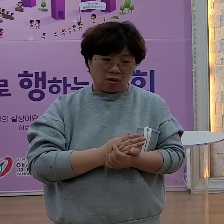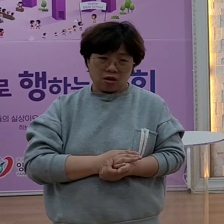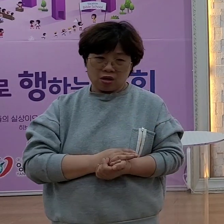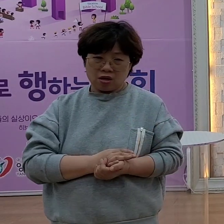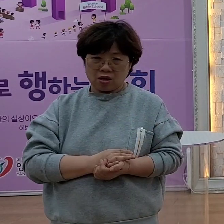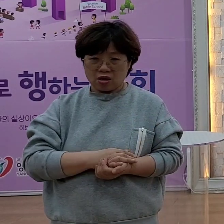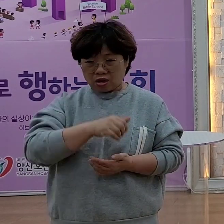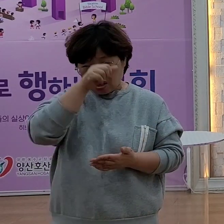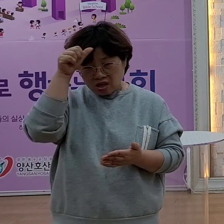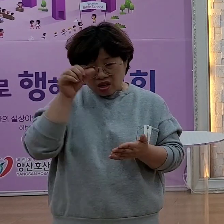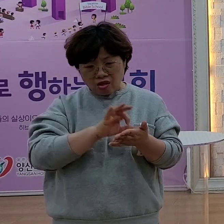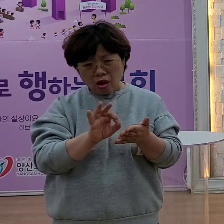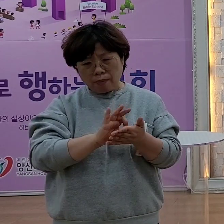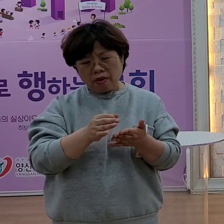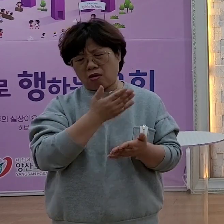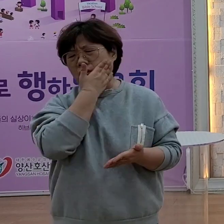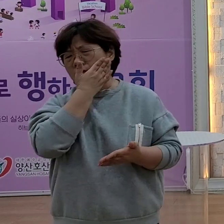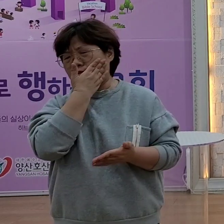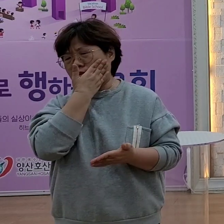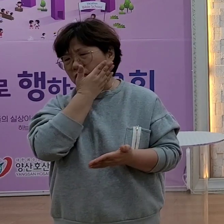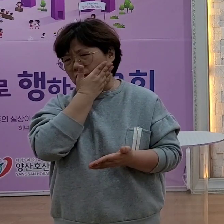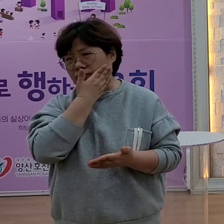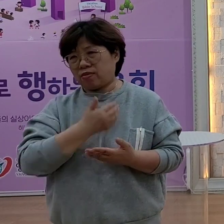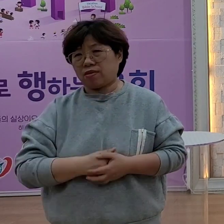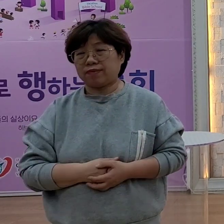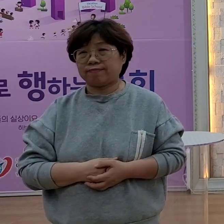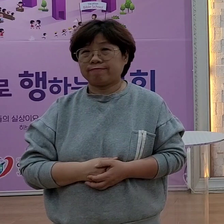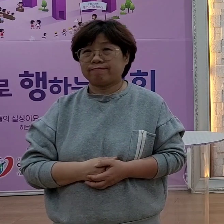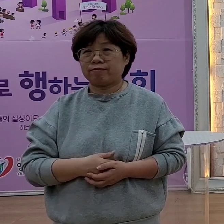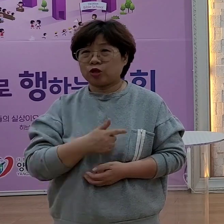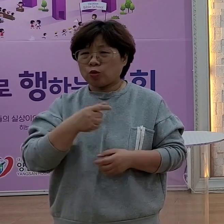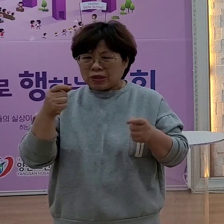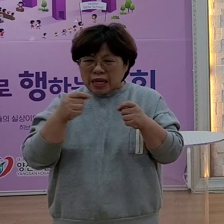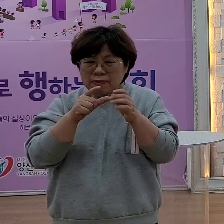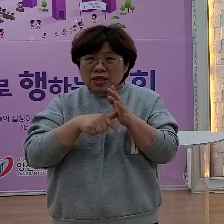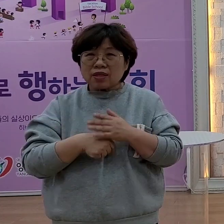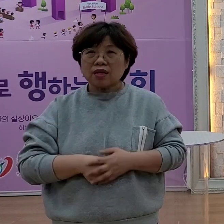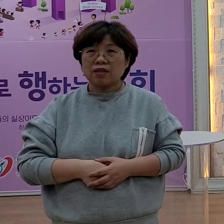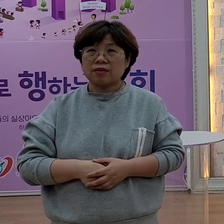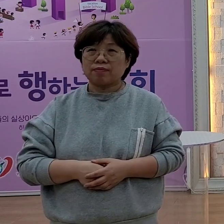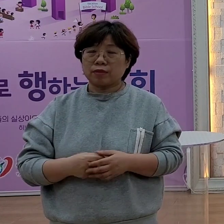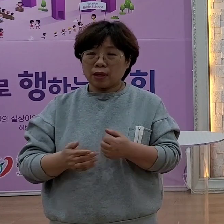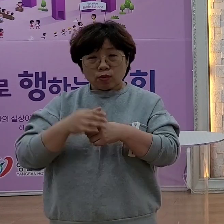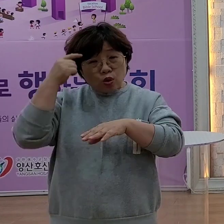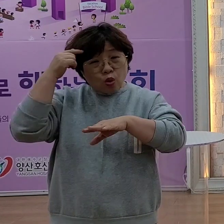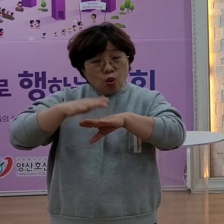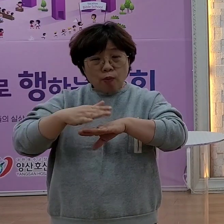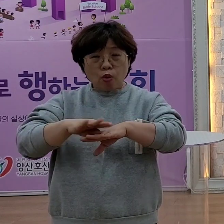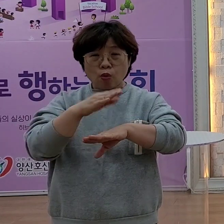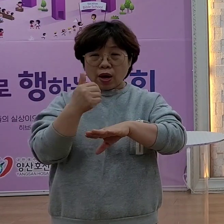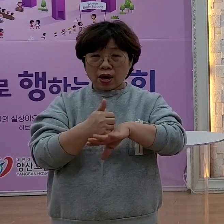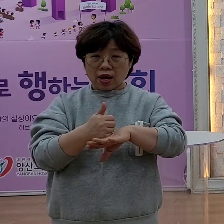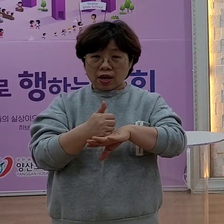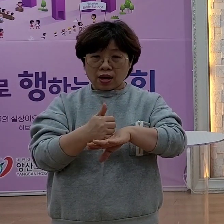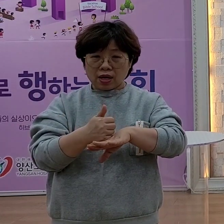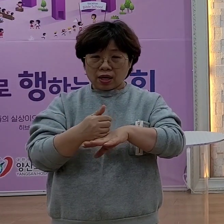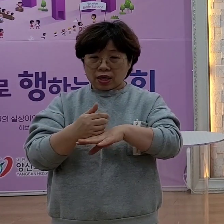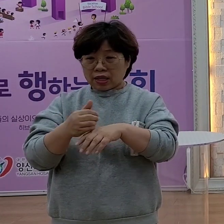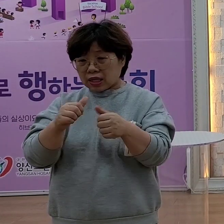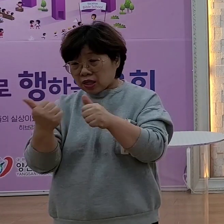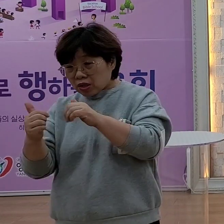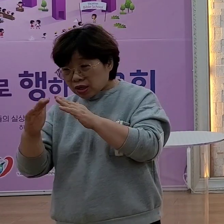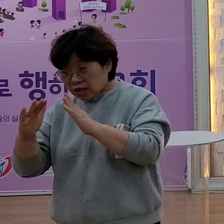시간, 너무 짧은 시간. 그래서 아까 솔로몬은 잔치집과